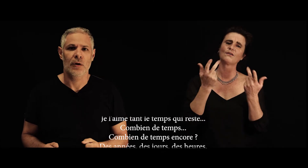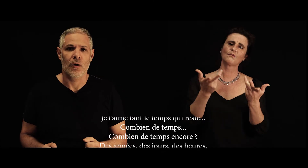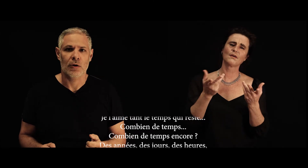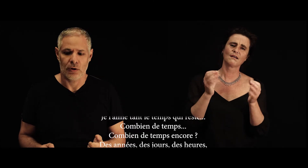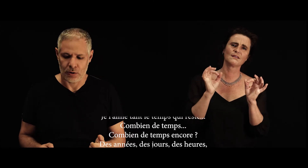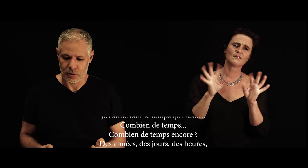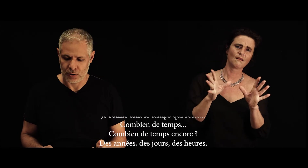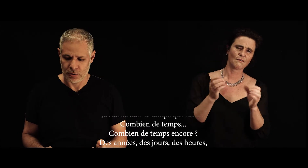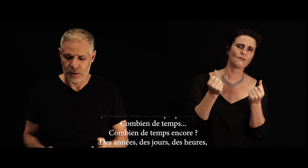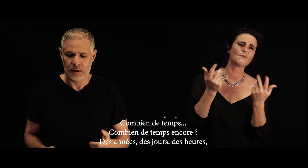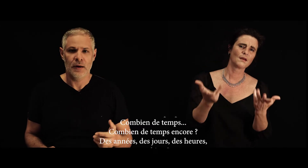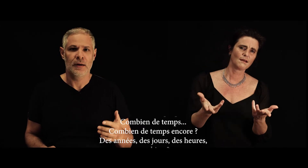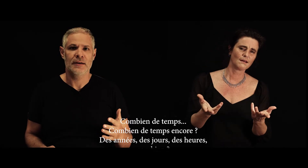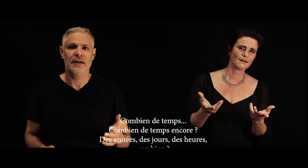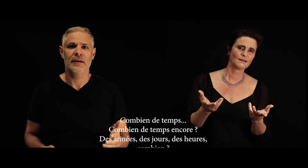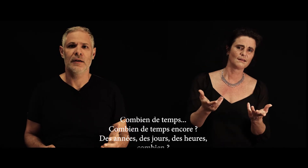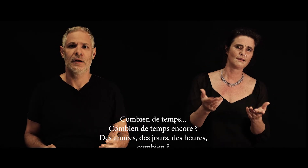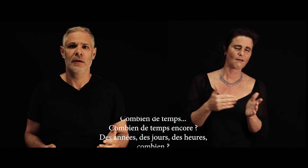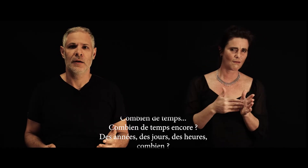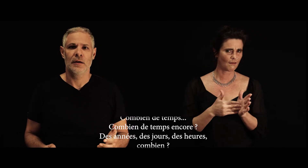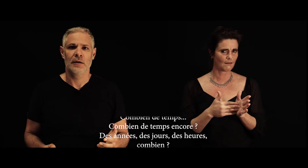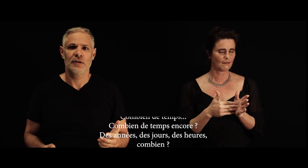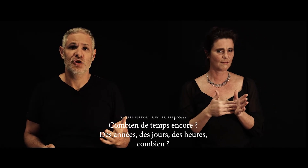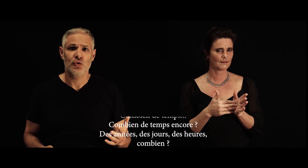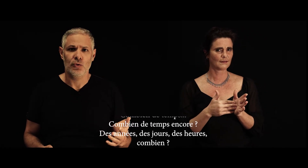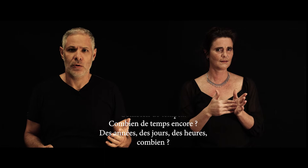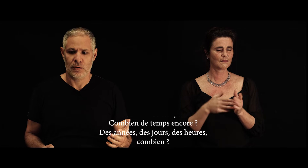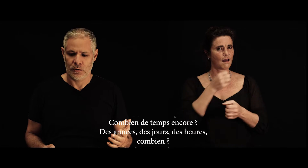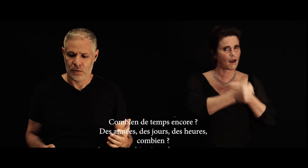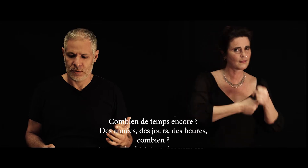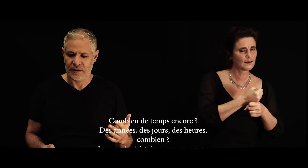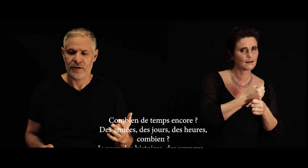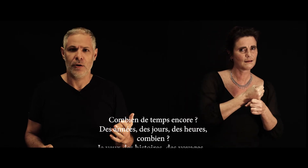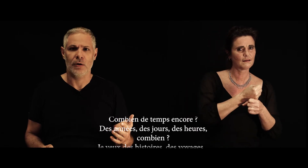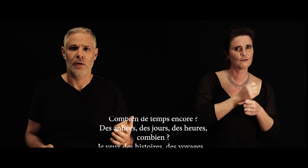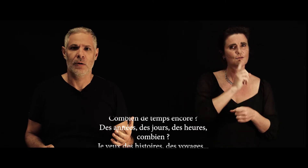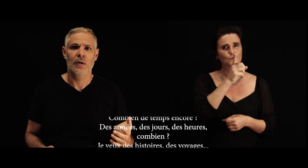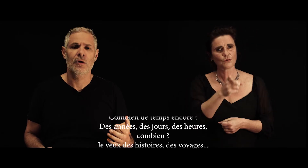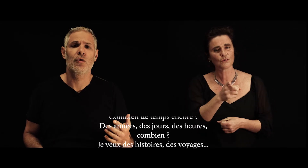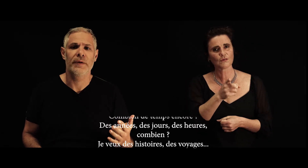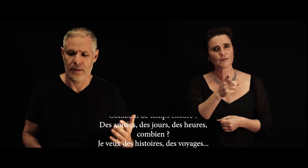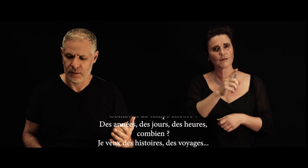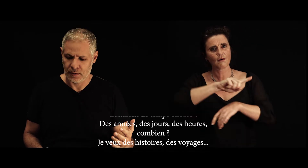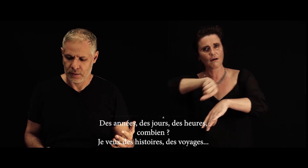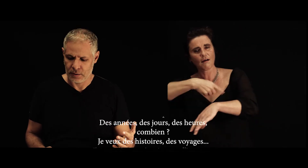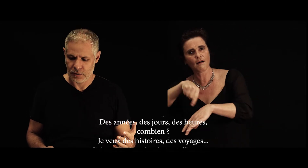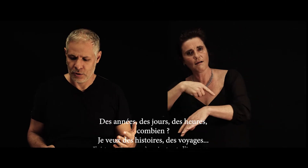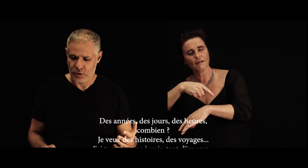Combien de temps encore? Des années, des jours, des heures,